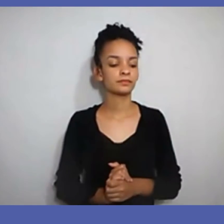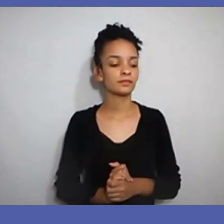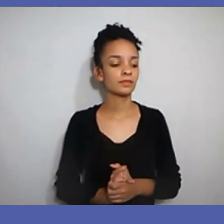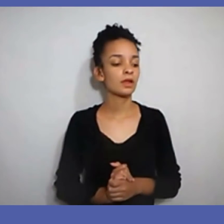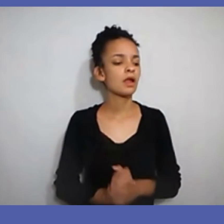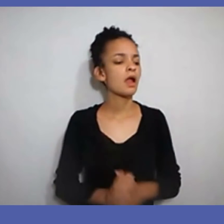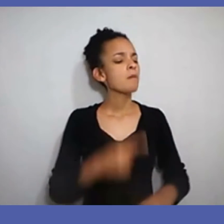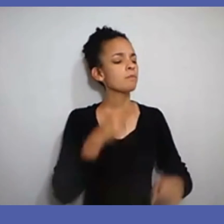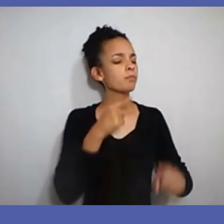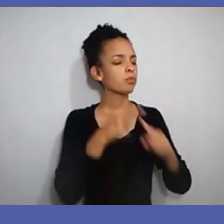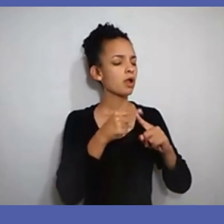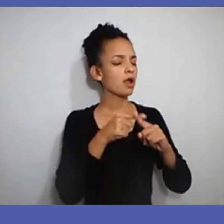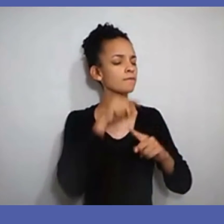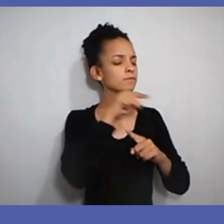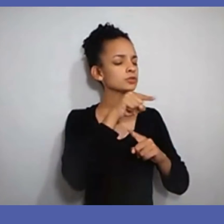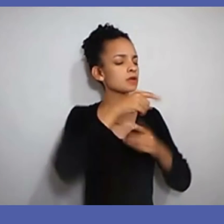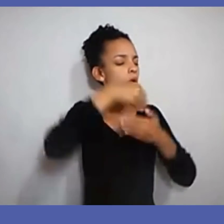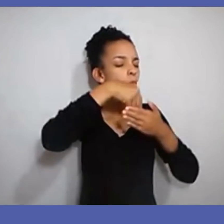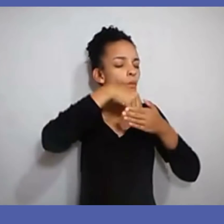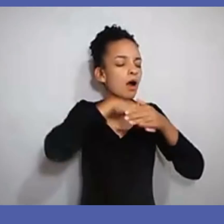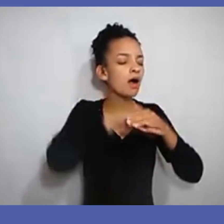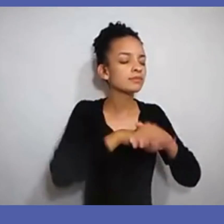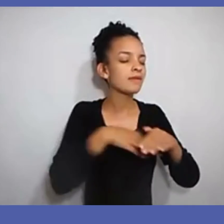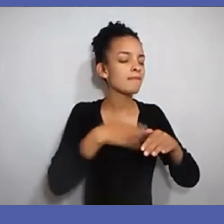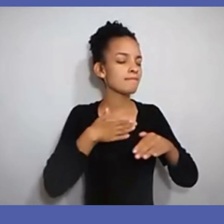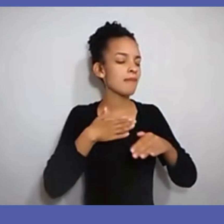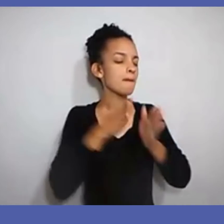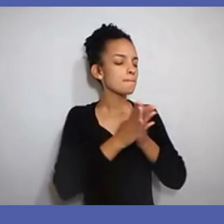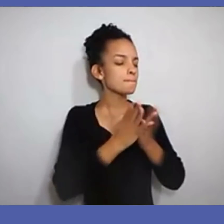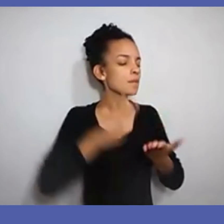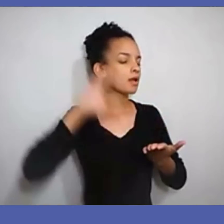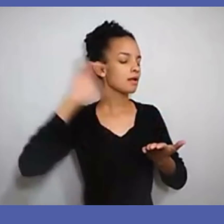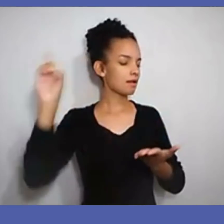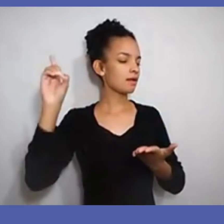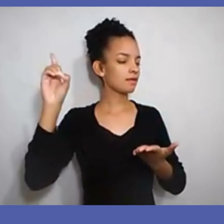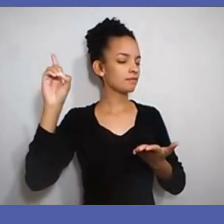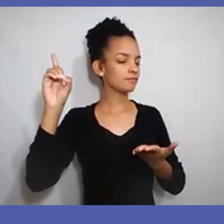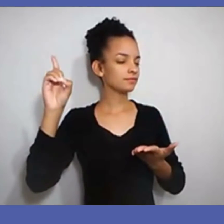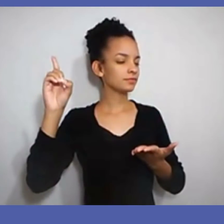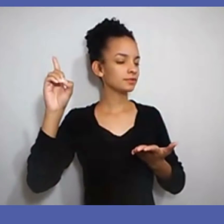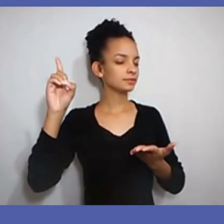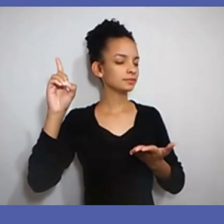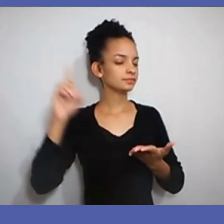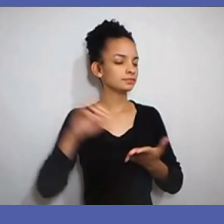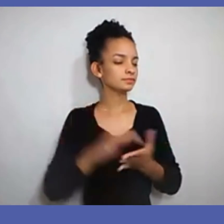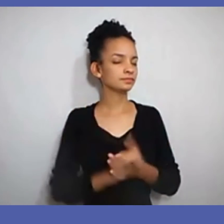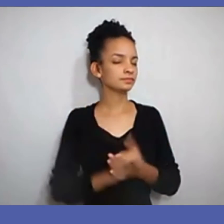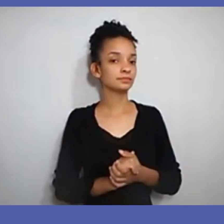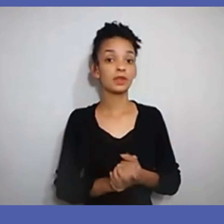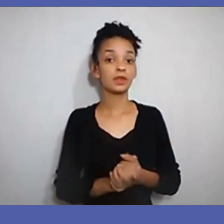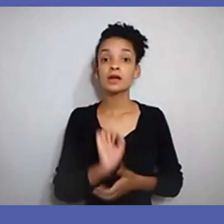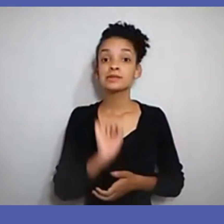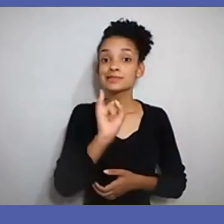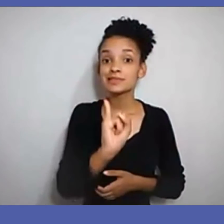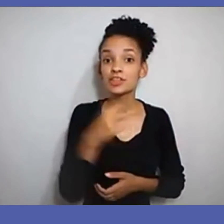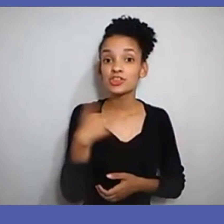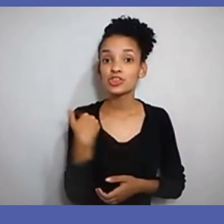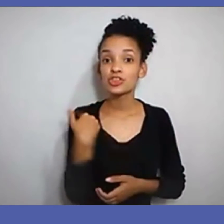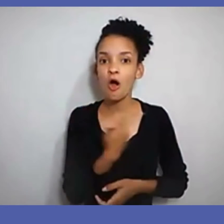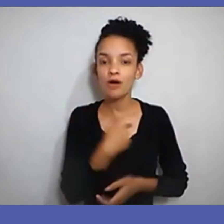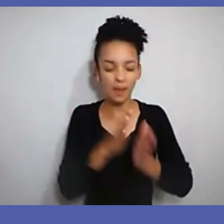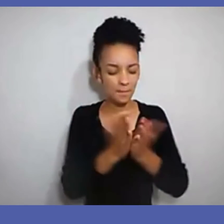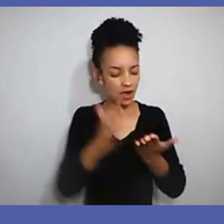minha perseverança. Se nós hoje temos amor reverente à palavra profética, nós guardamos a